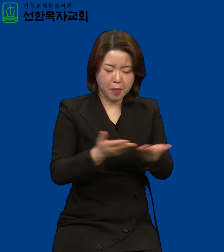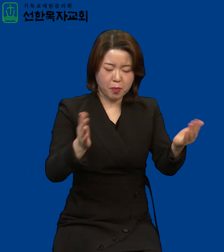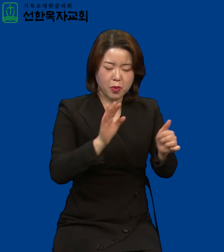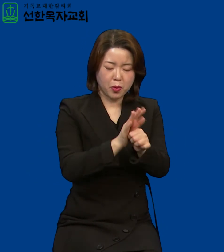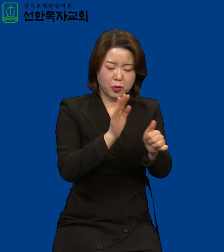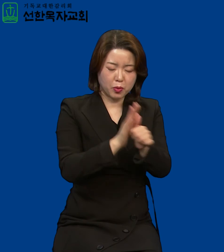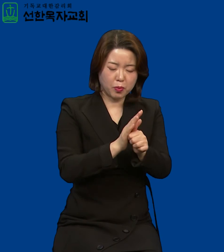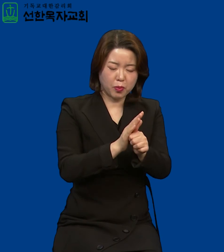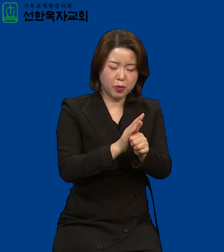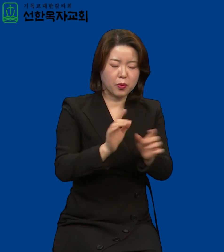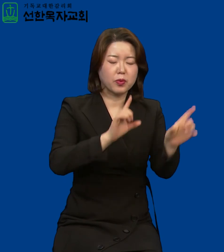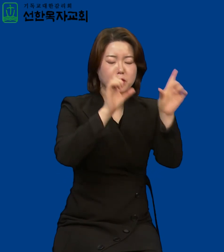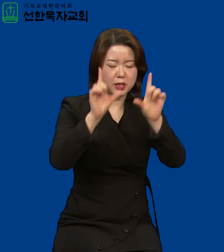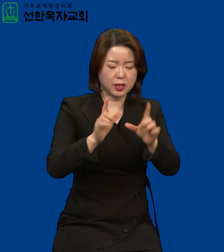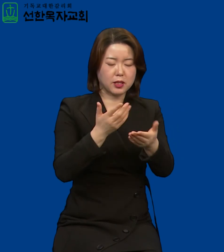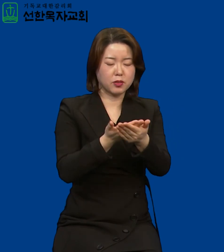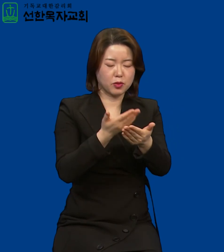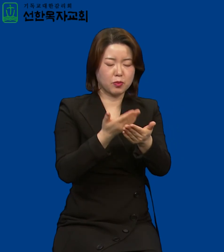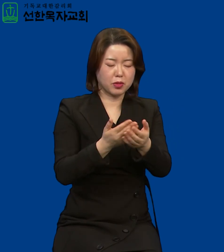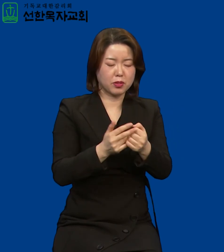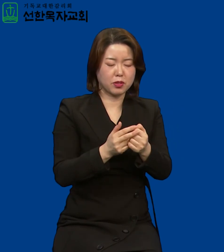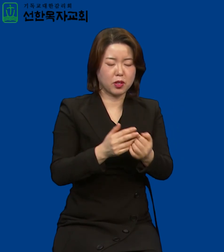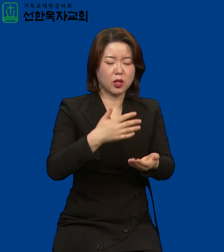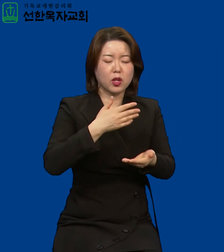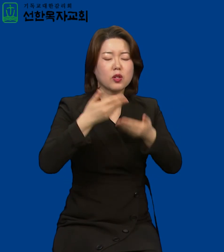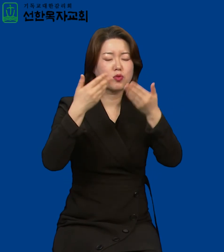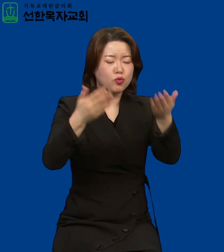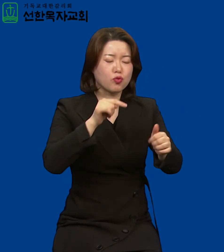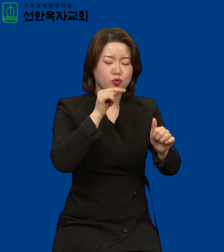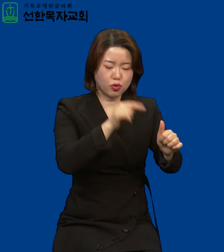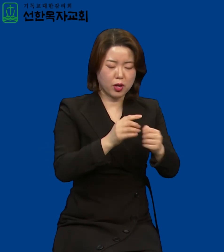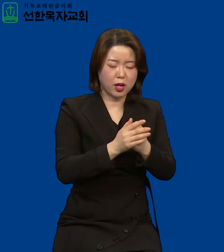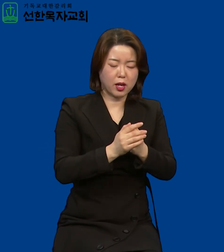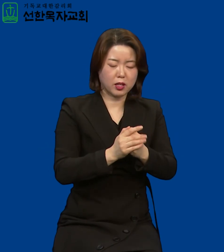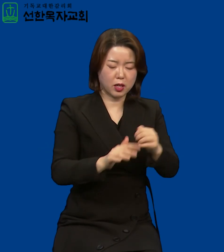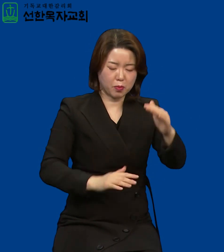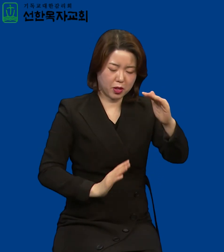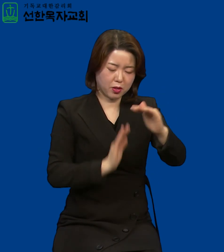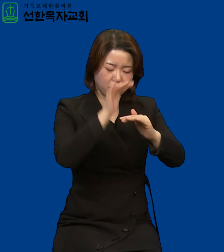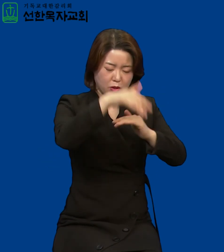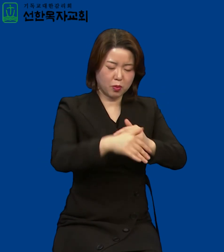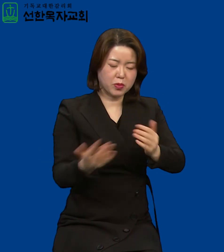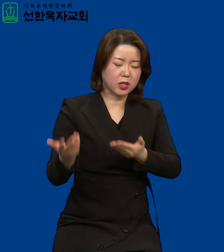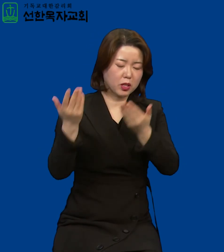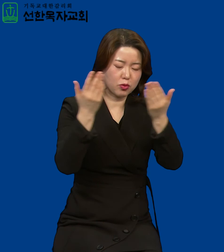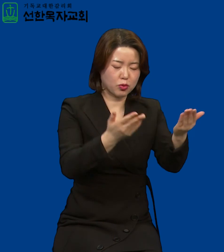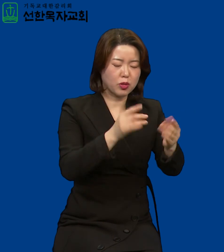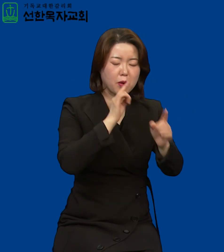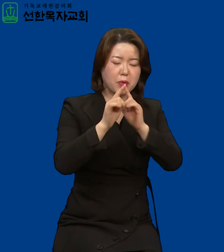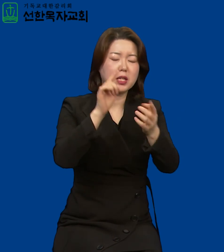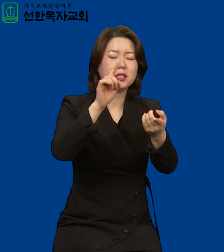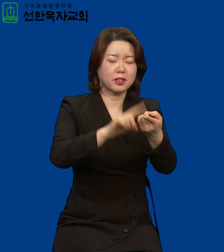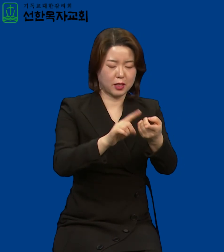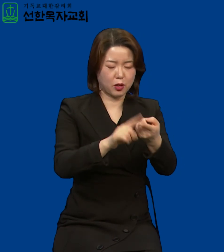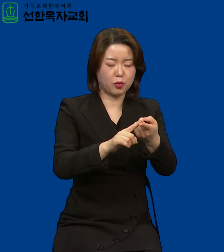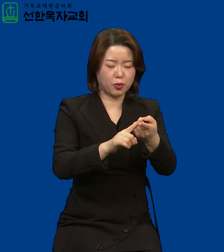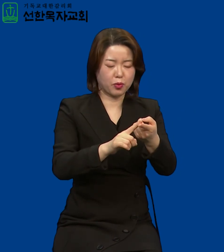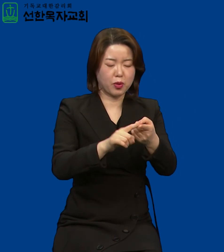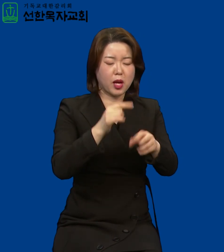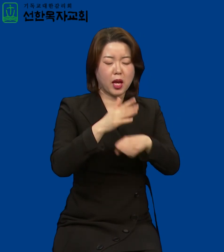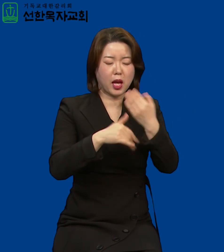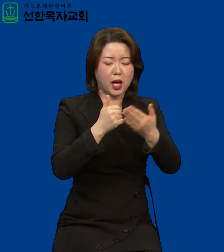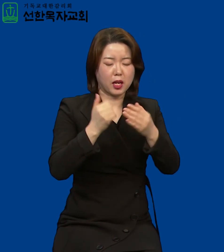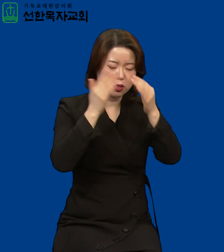돕고 나누고 살게 하소서. 주라, 그리하면 넘치게 하여 안겨주리라 말씀하신 그대로